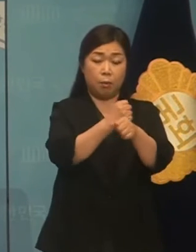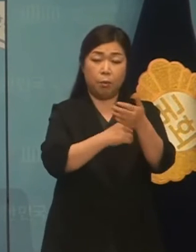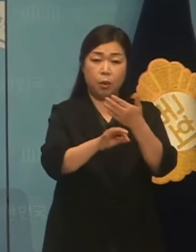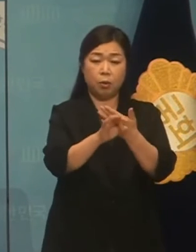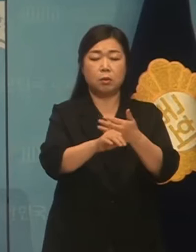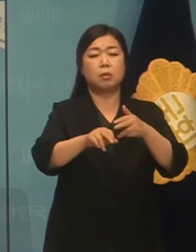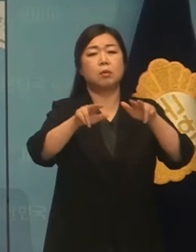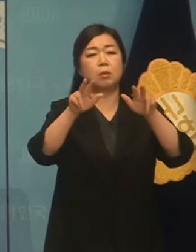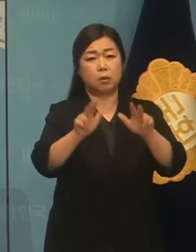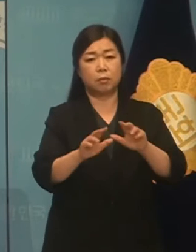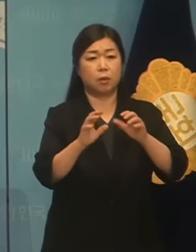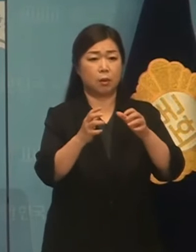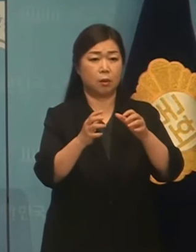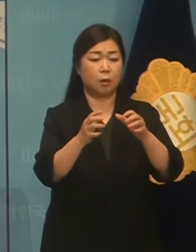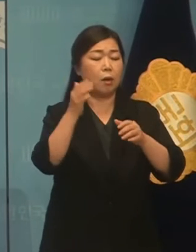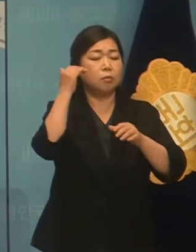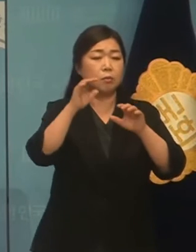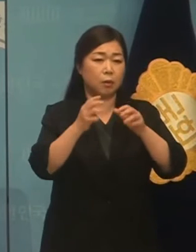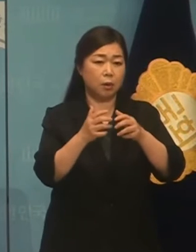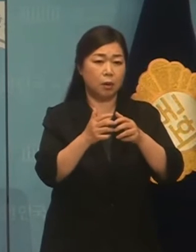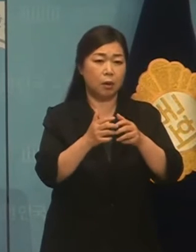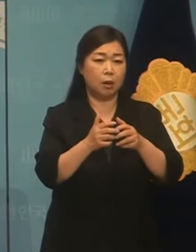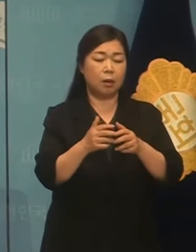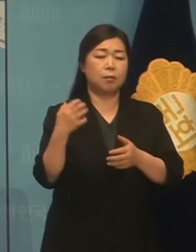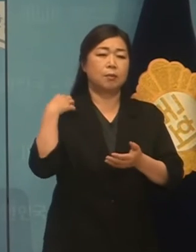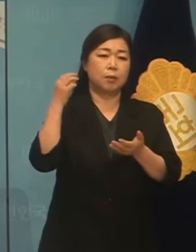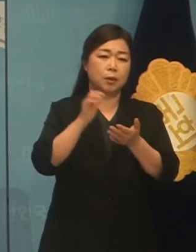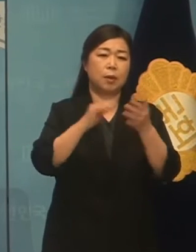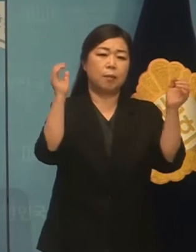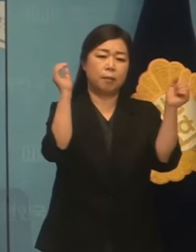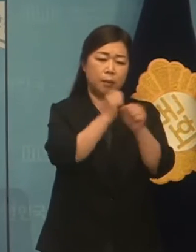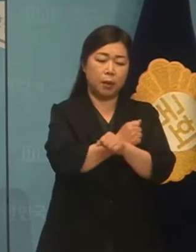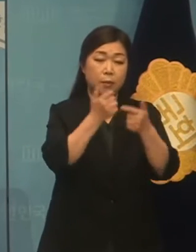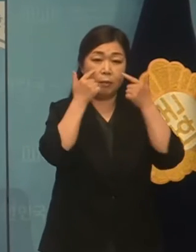나라는 돌이킬 수 없는 패망의 길로 갈 것입니다.